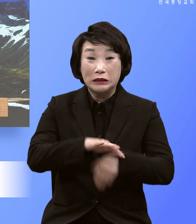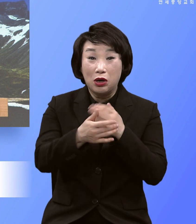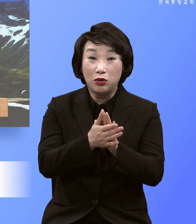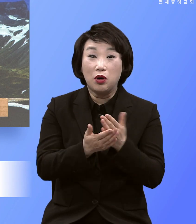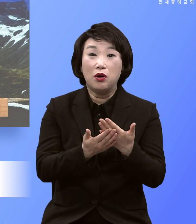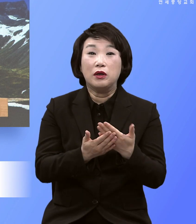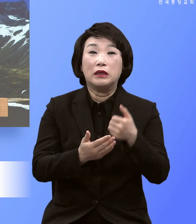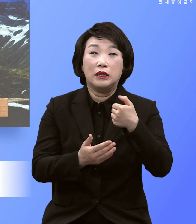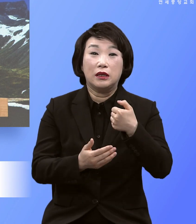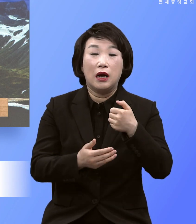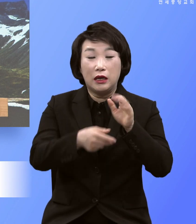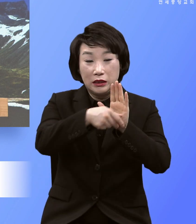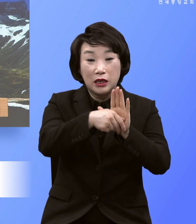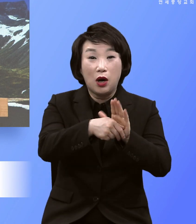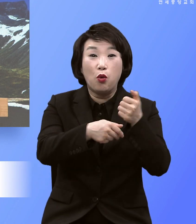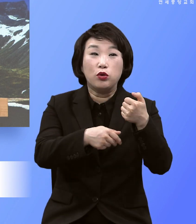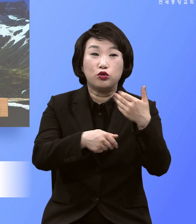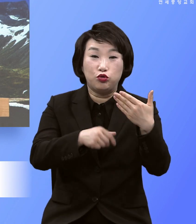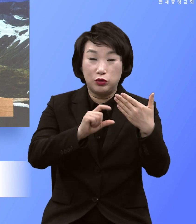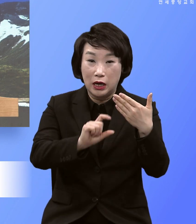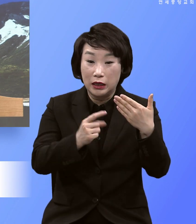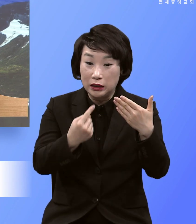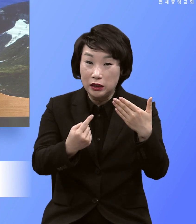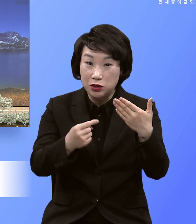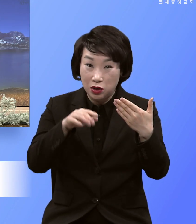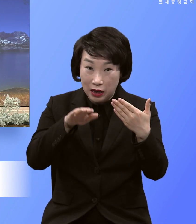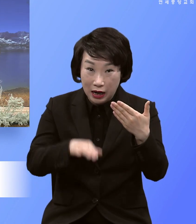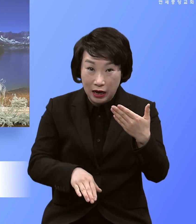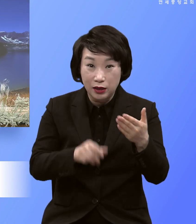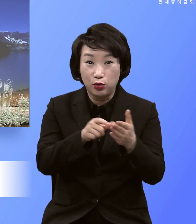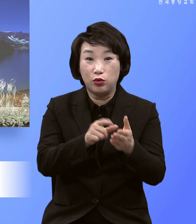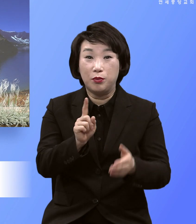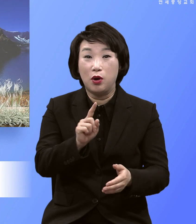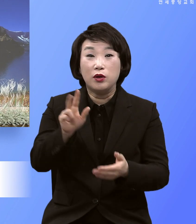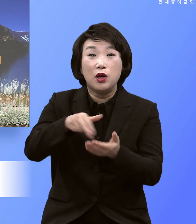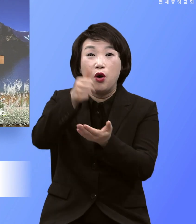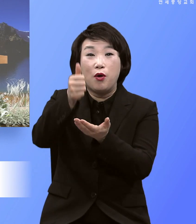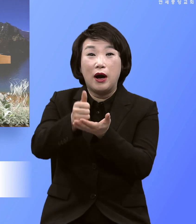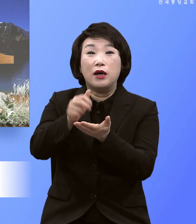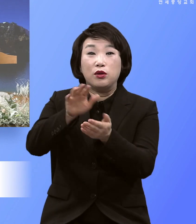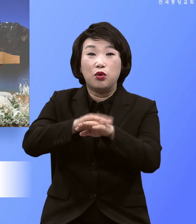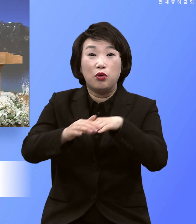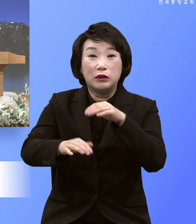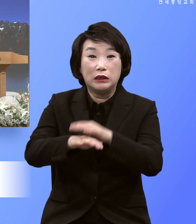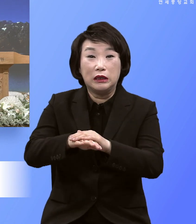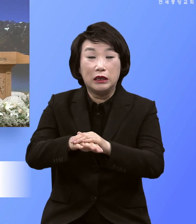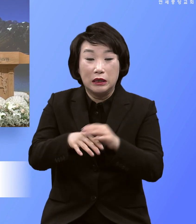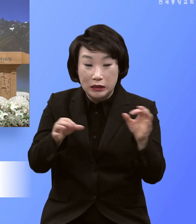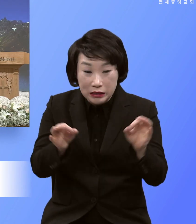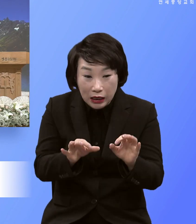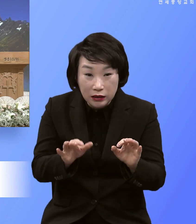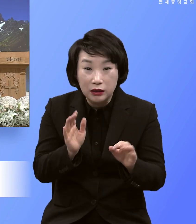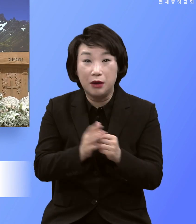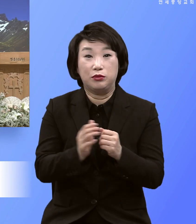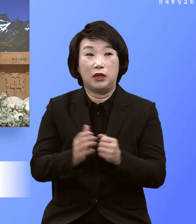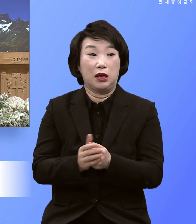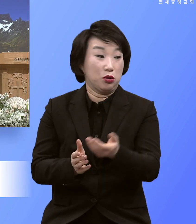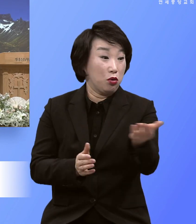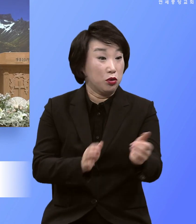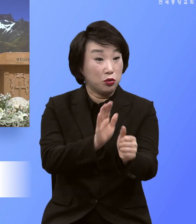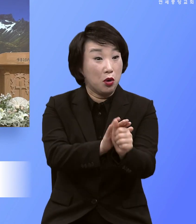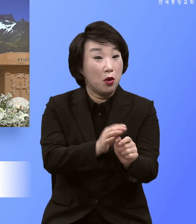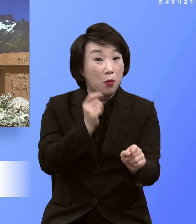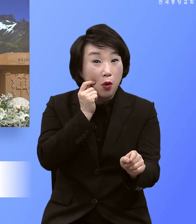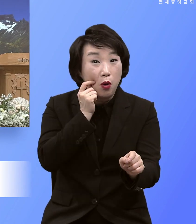이사야서 59장 1절 이하에 여호와의 손이 짧아서